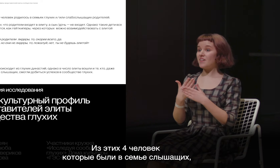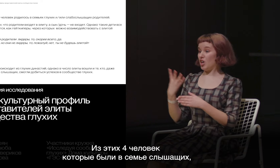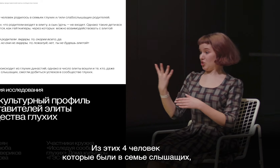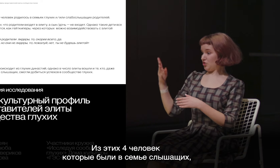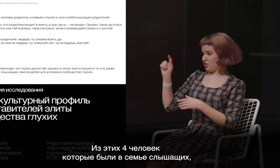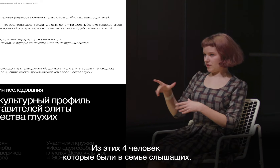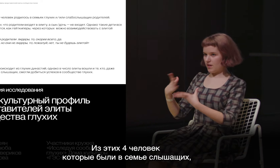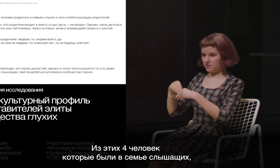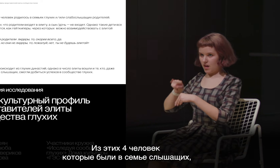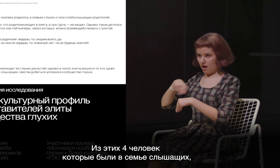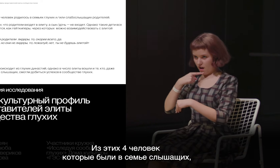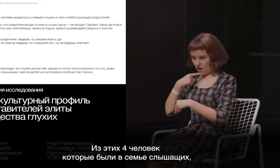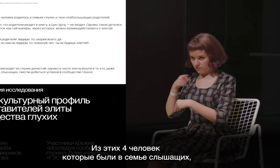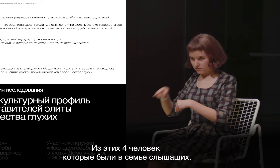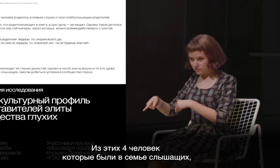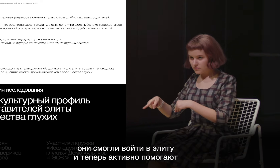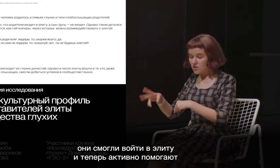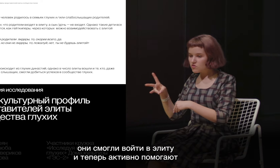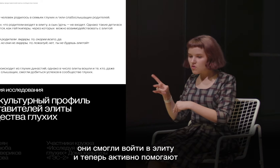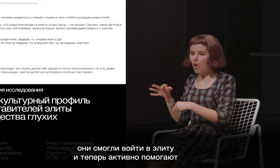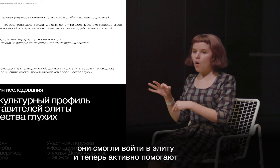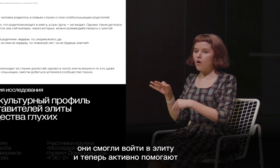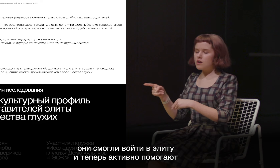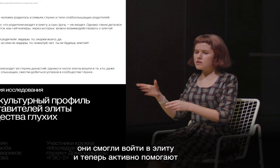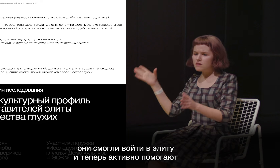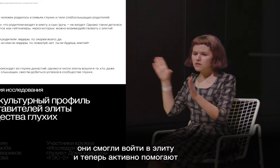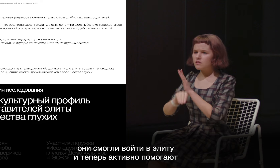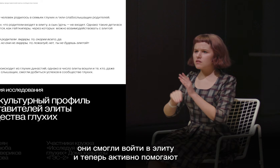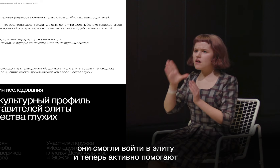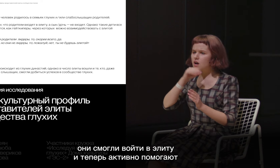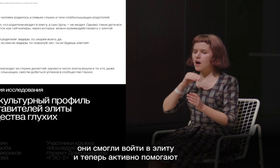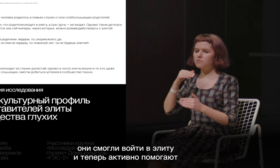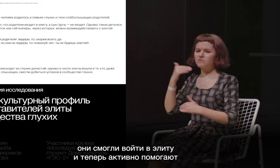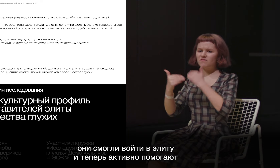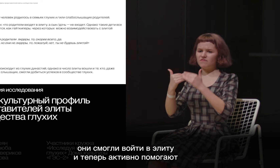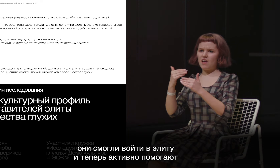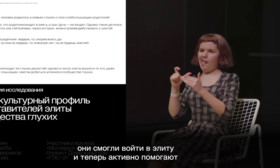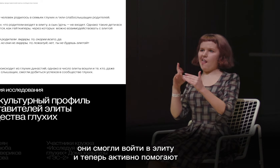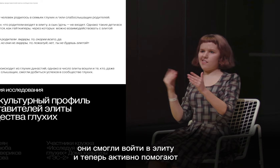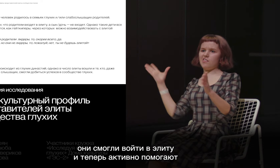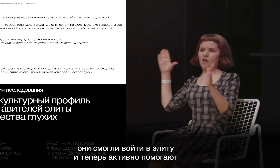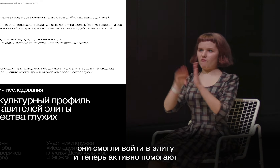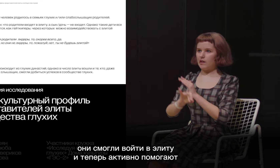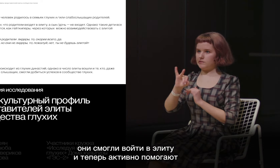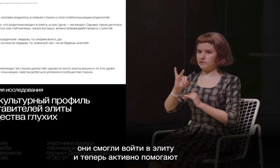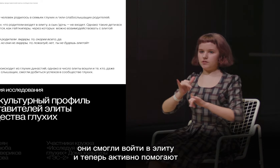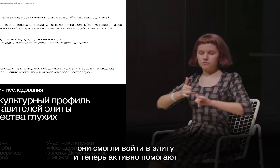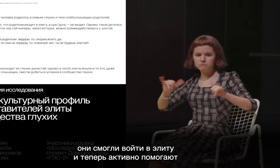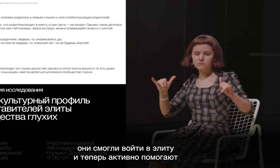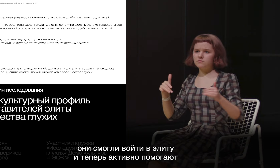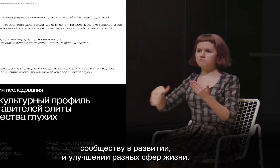еще что интересно, из этих 4 человек, которые были из семьи слышащих, они могут войти в элиту и